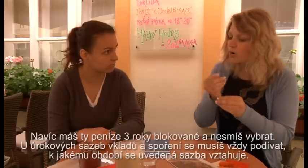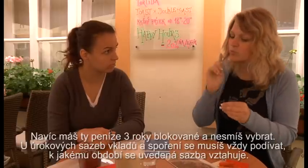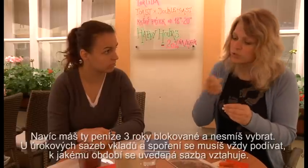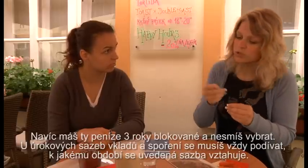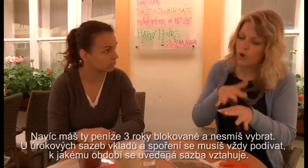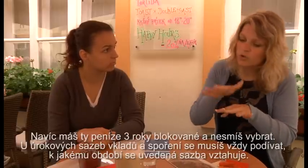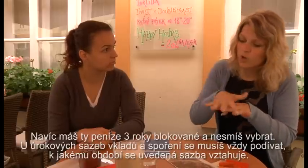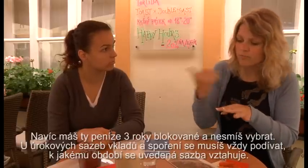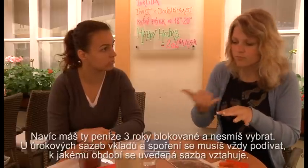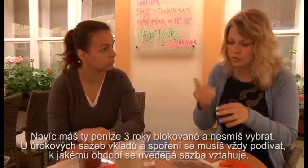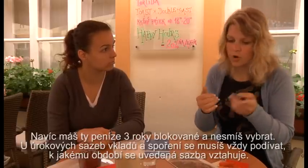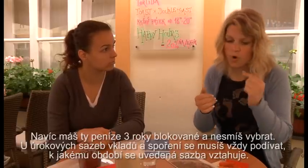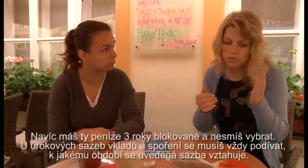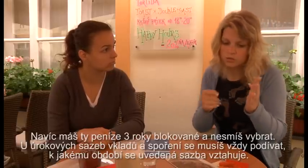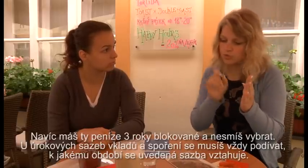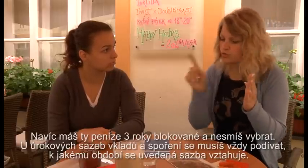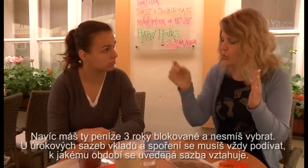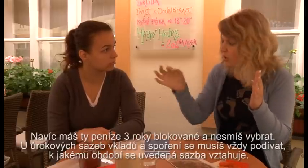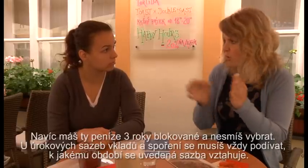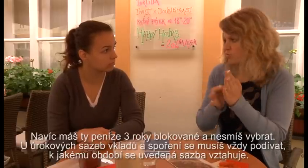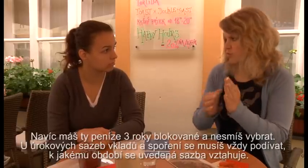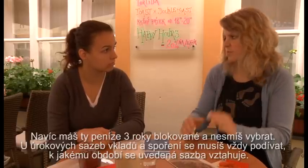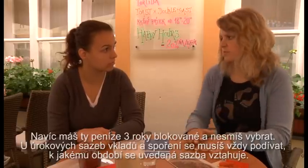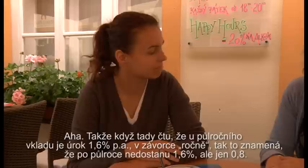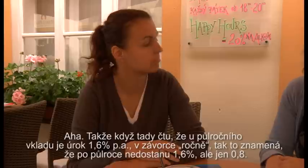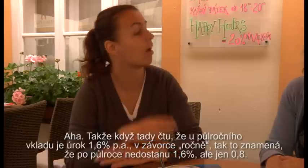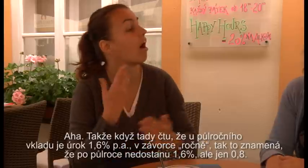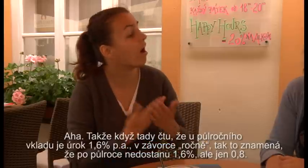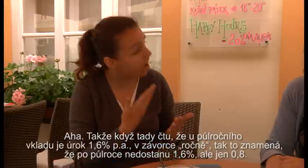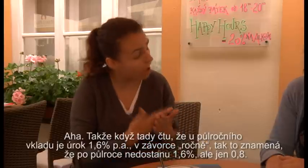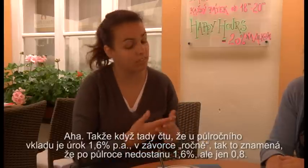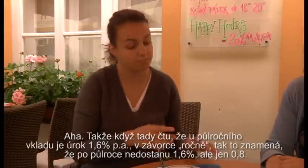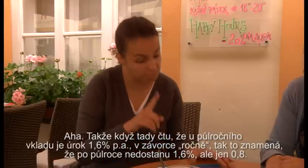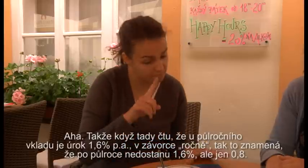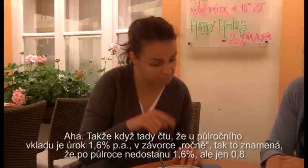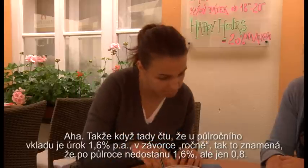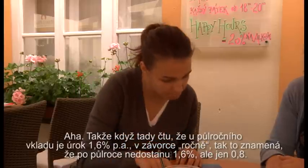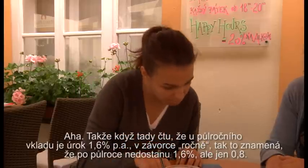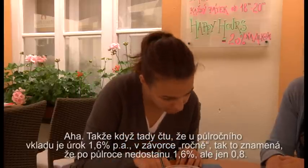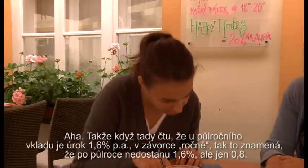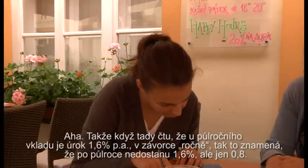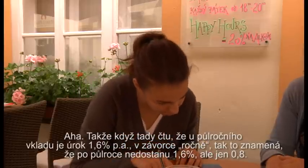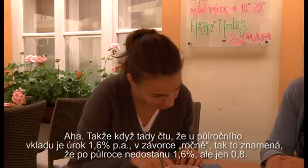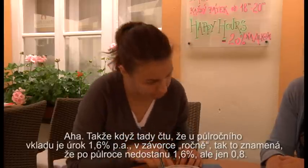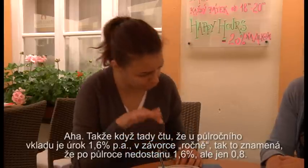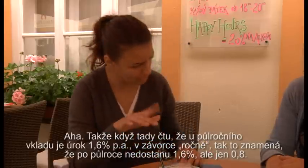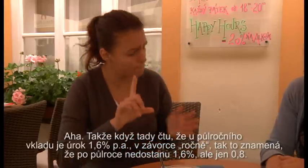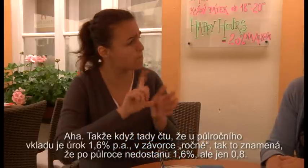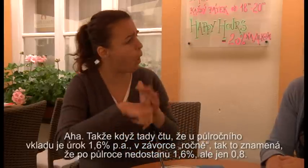vybrat. Úrokových sazeb vkladu a spodem se musíš někde podívat, v jakém období jsou vedená sazba staví. Aha, takže když